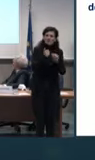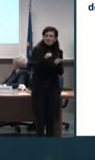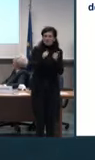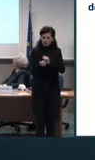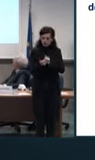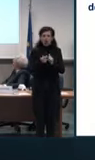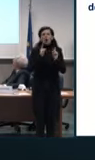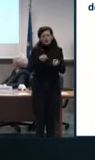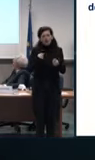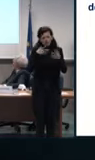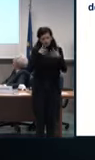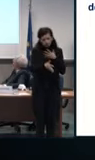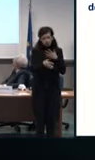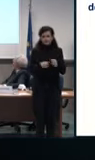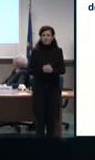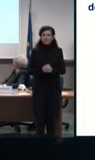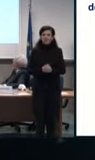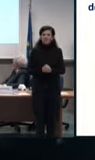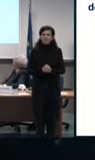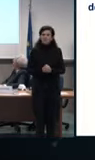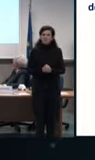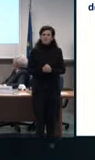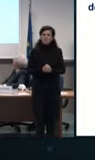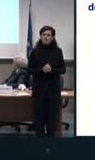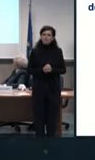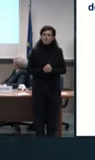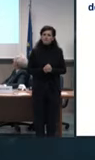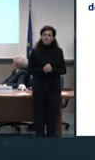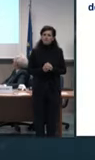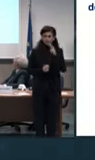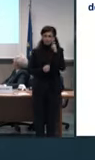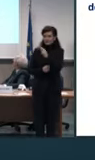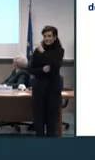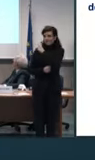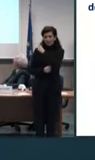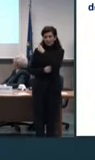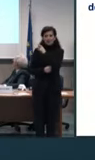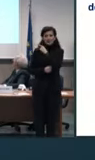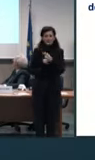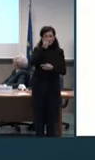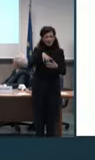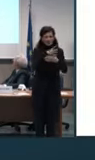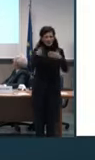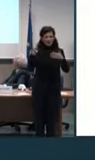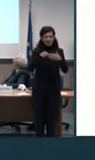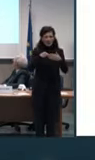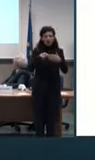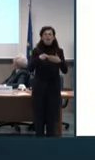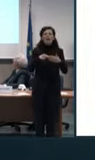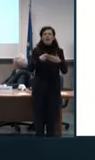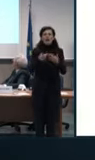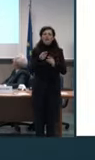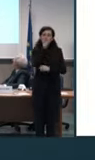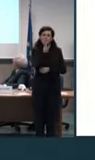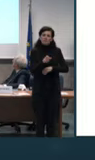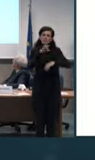approfondire la è infatti qui vedete in realtà quando si vanno poi a trovare i pazienti troviamo in alcune strutture dei covi